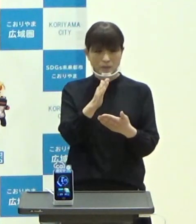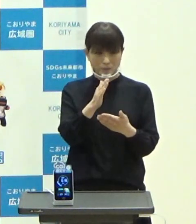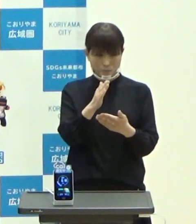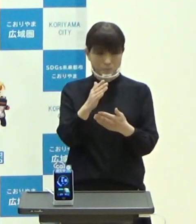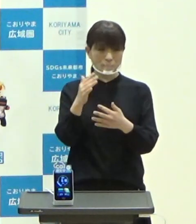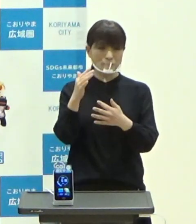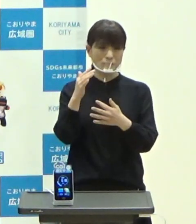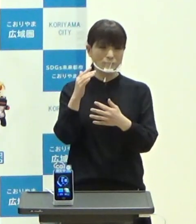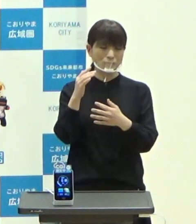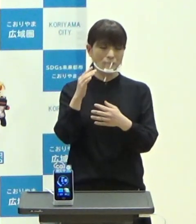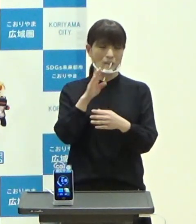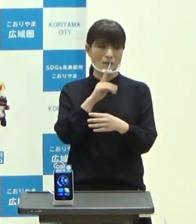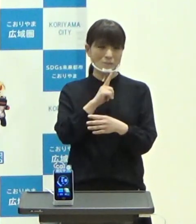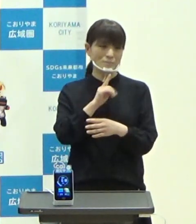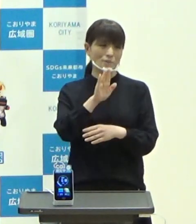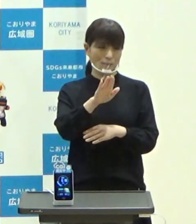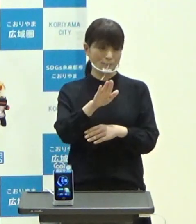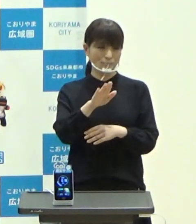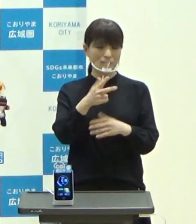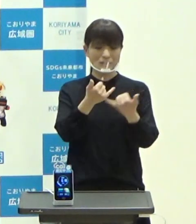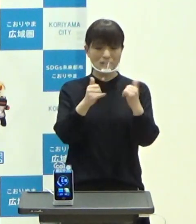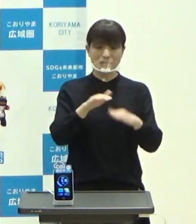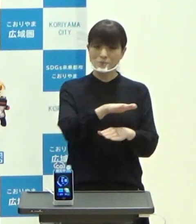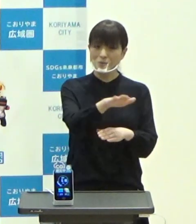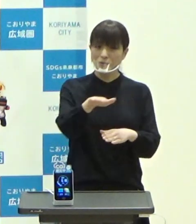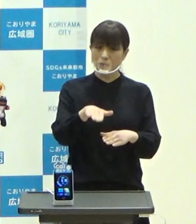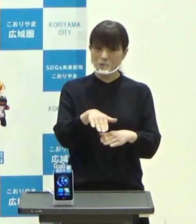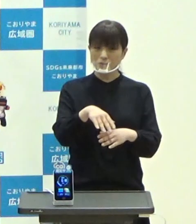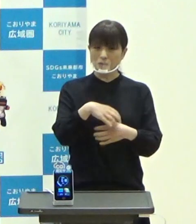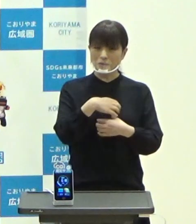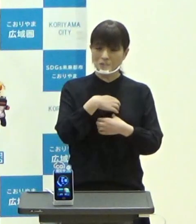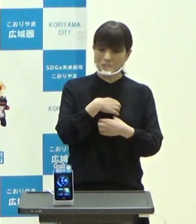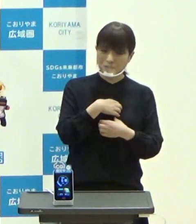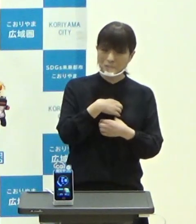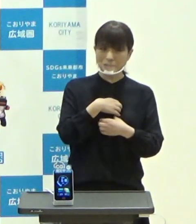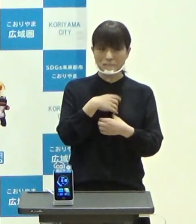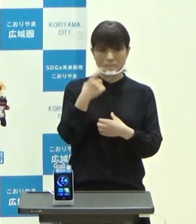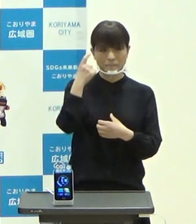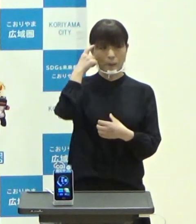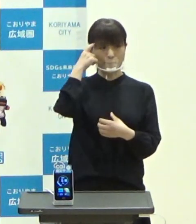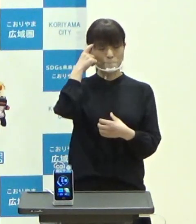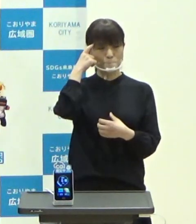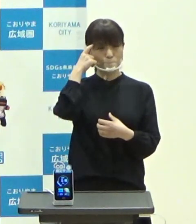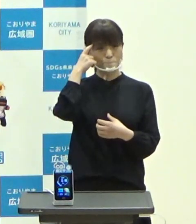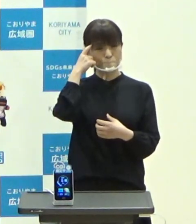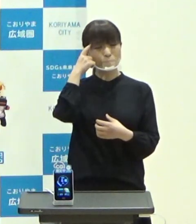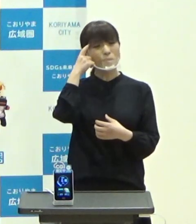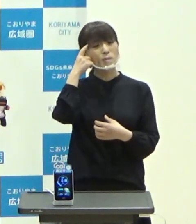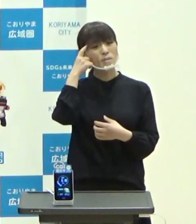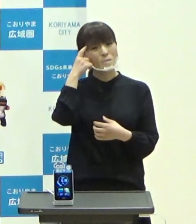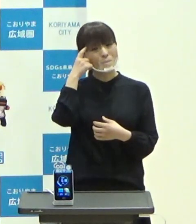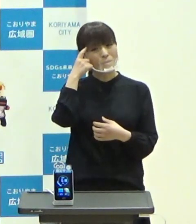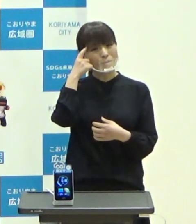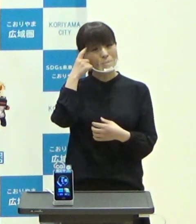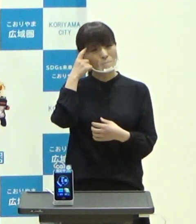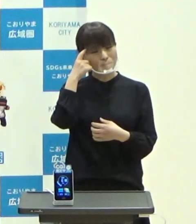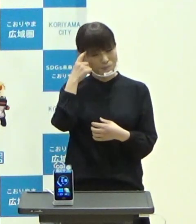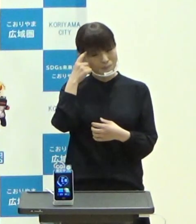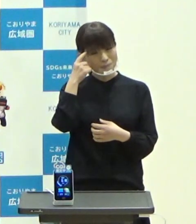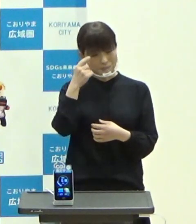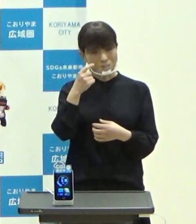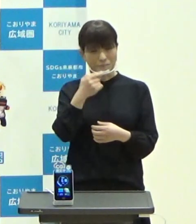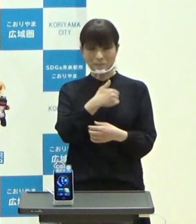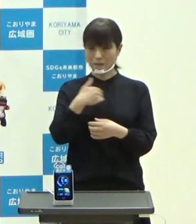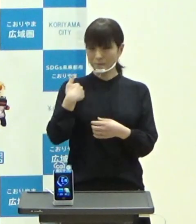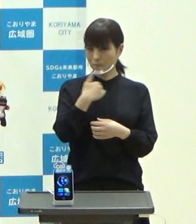民の危機感というか伝わりにくいというか、そういう認識を持ちにくいという